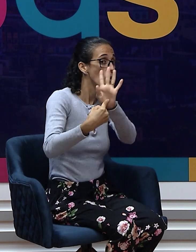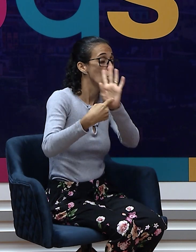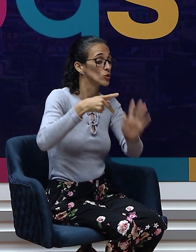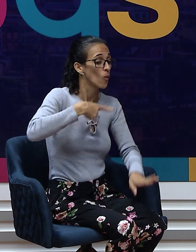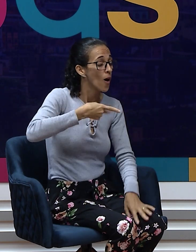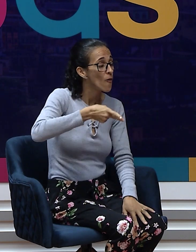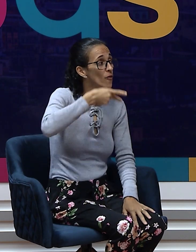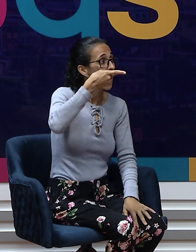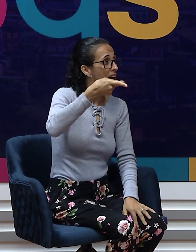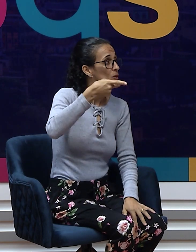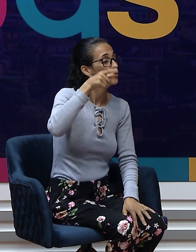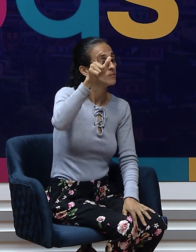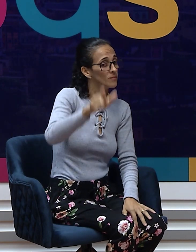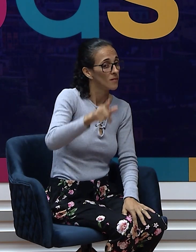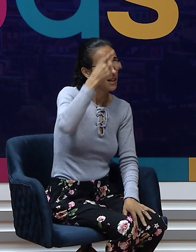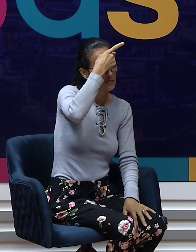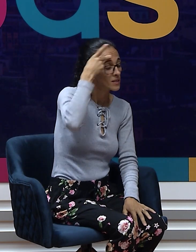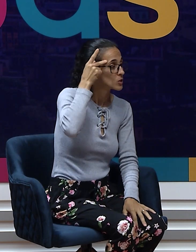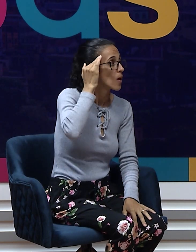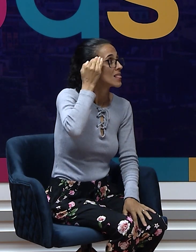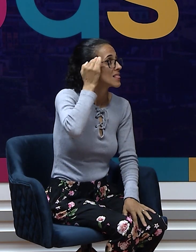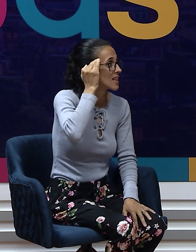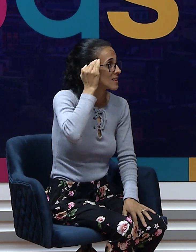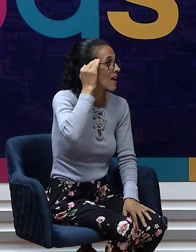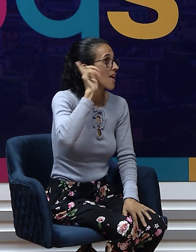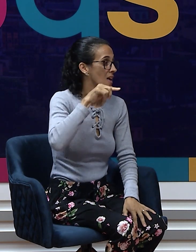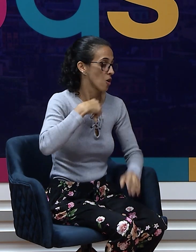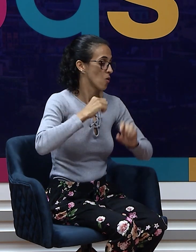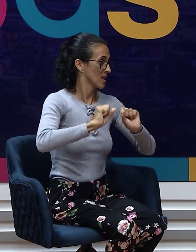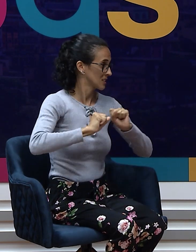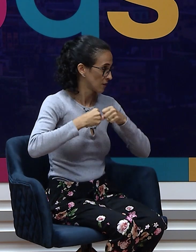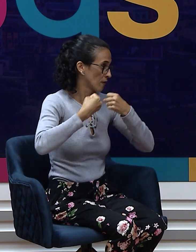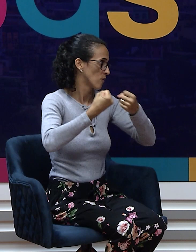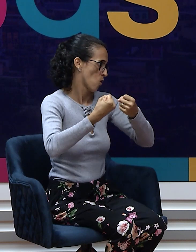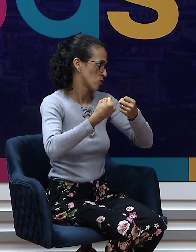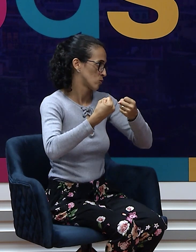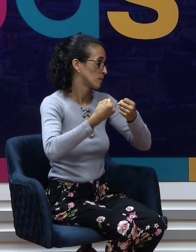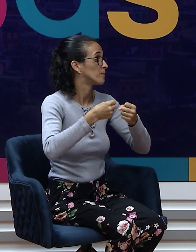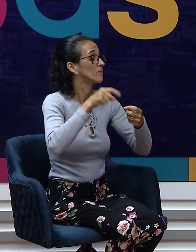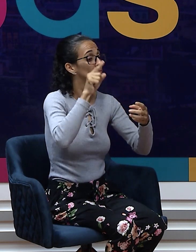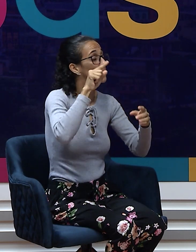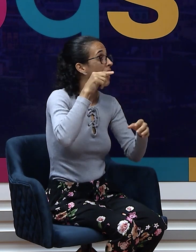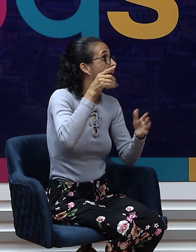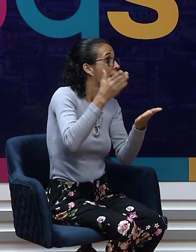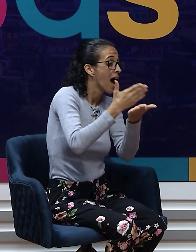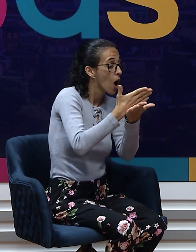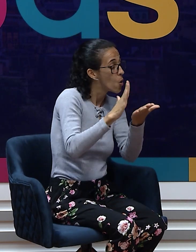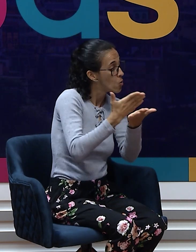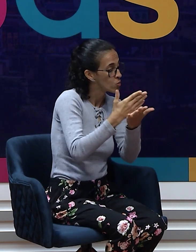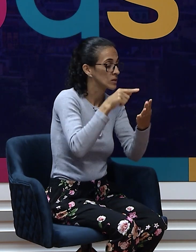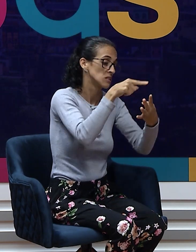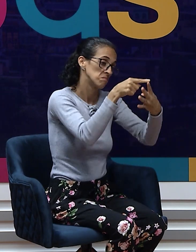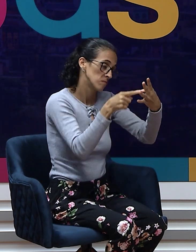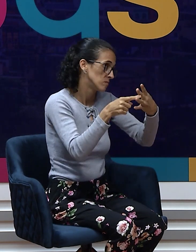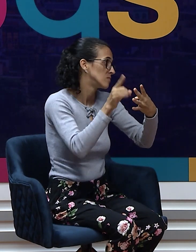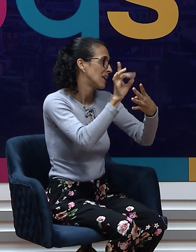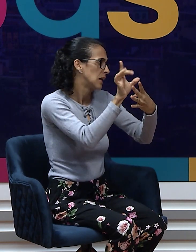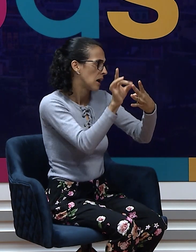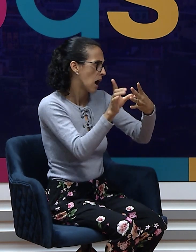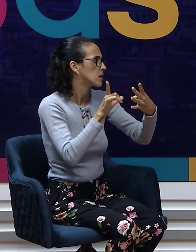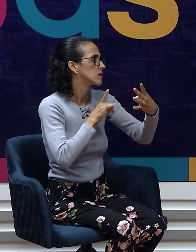a isso, mas eu falo, sim, e é para as pessoas me entenderem, porque é um esforço